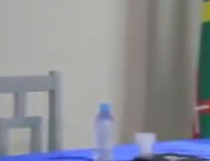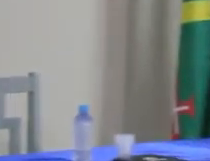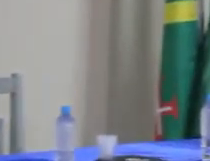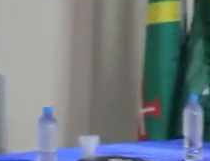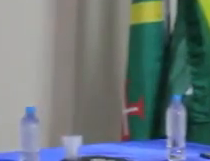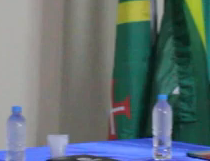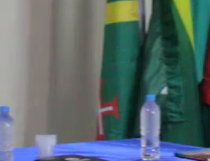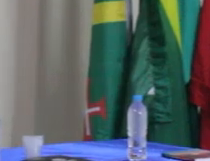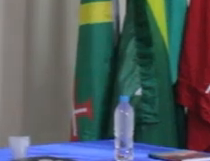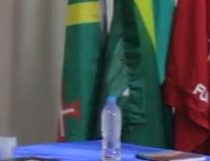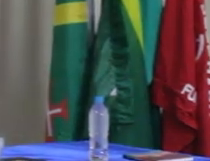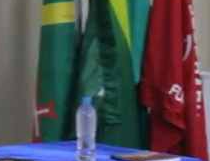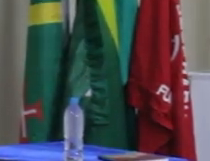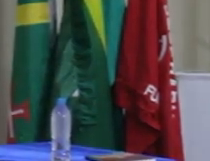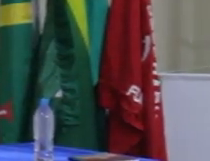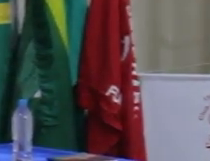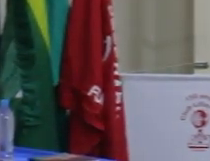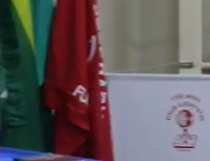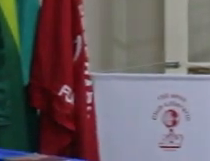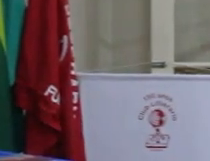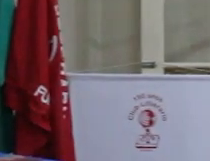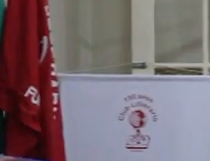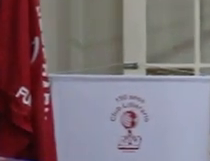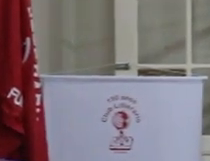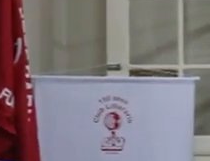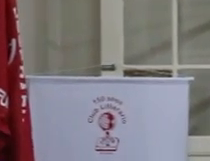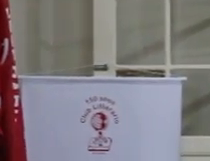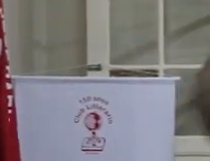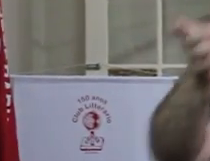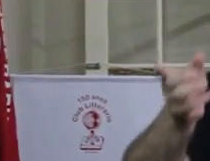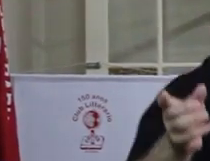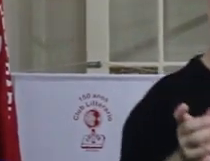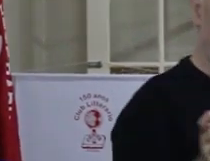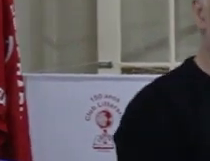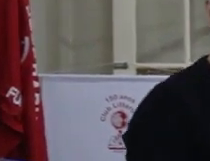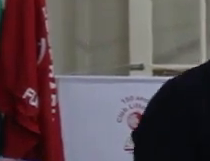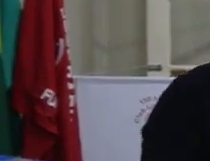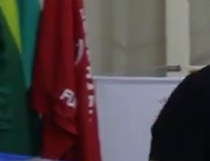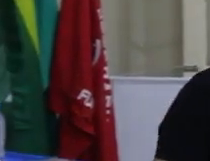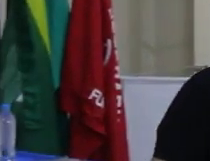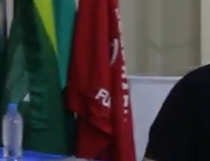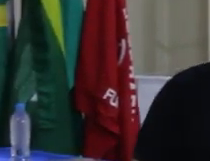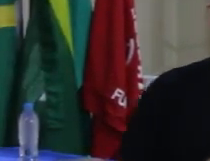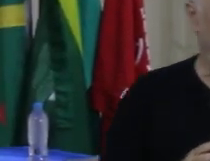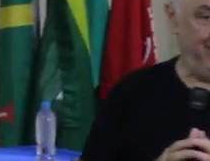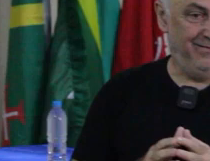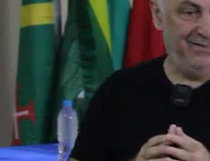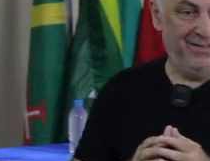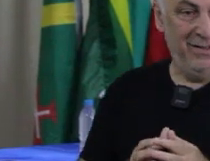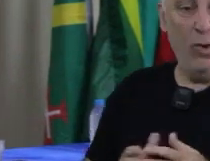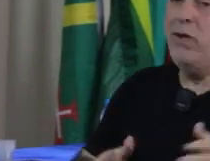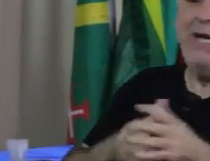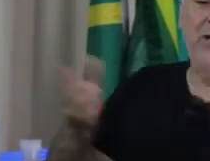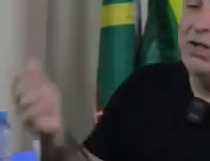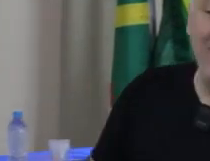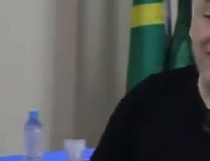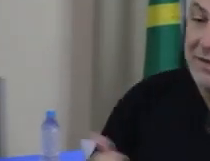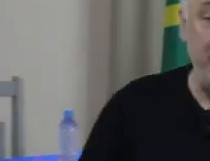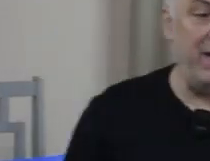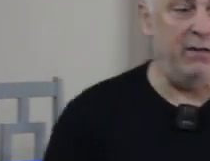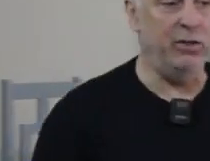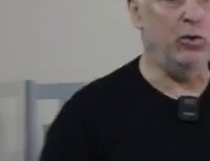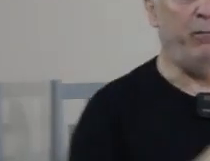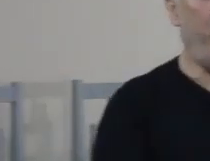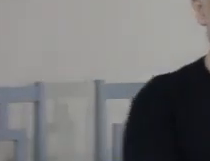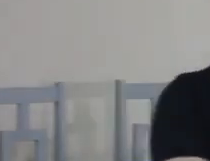lei de zoneamento, pegar um perímetro e tombar de uma vez só. O que, que tinha